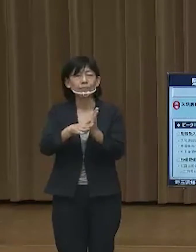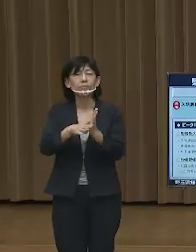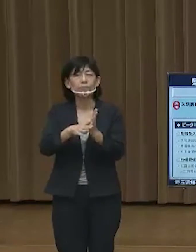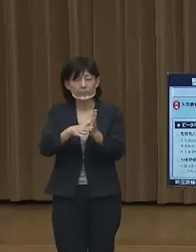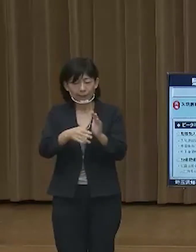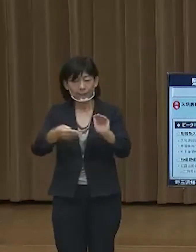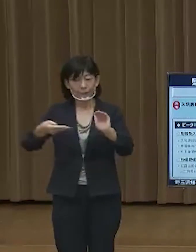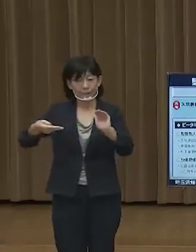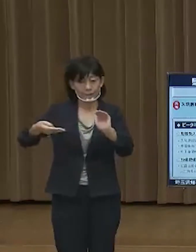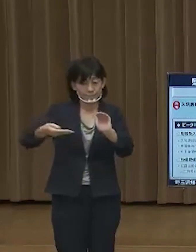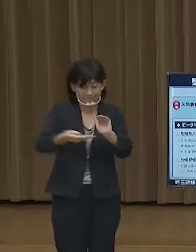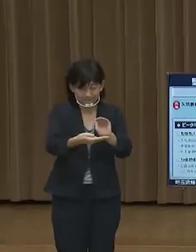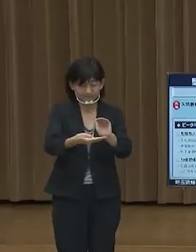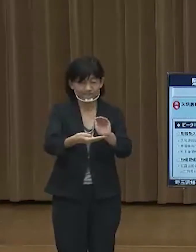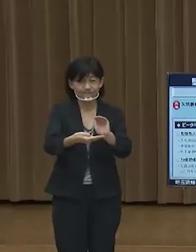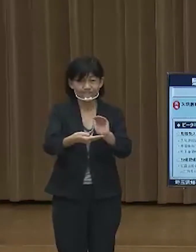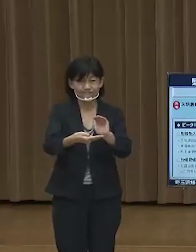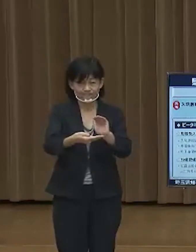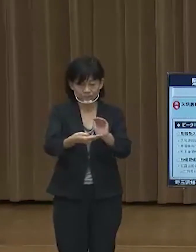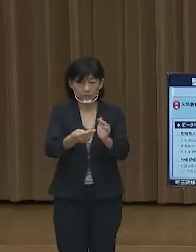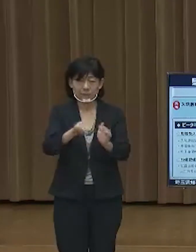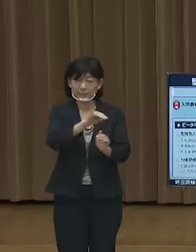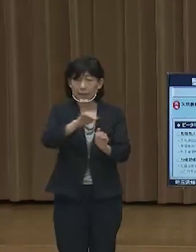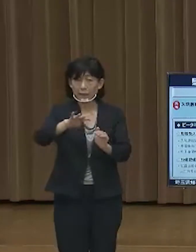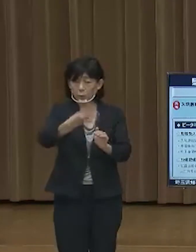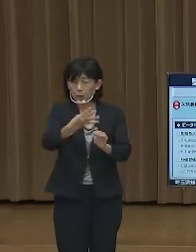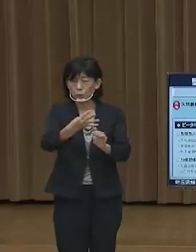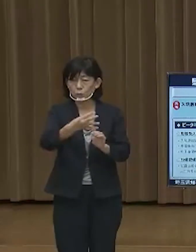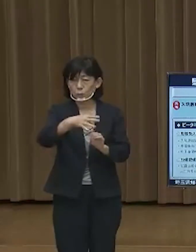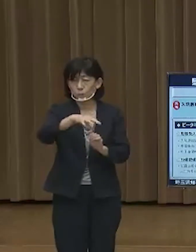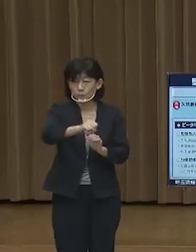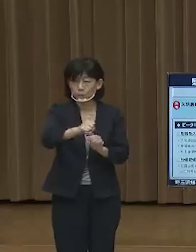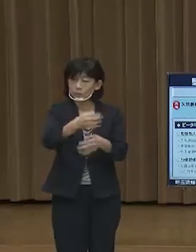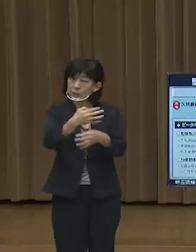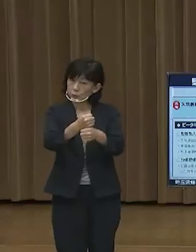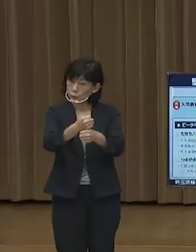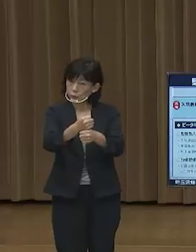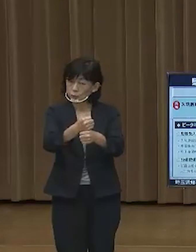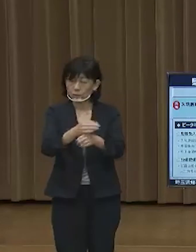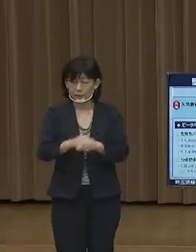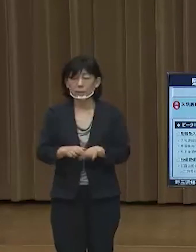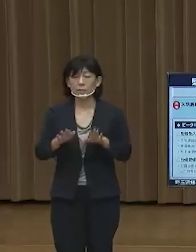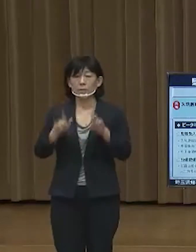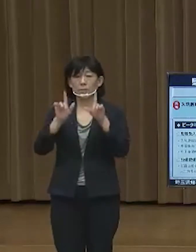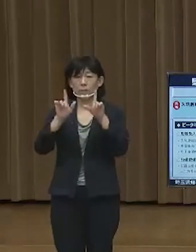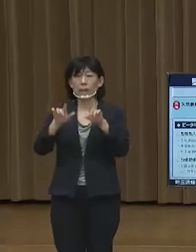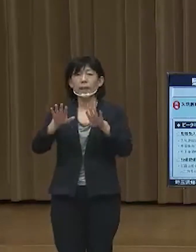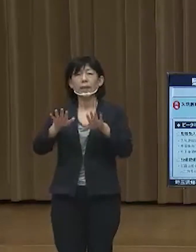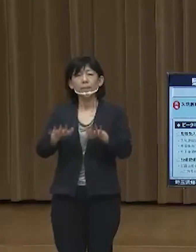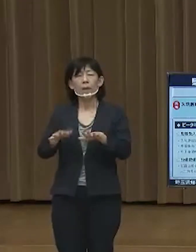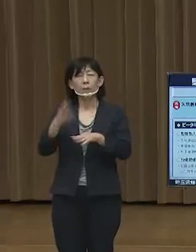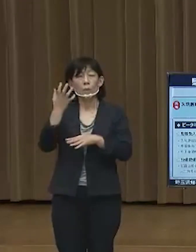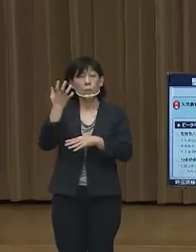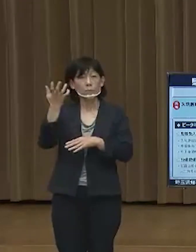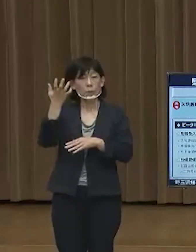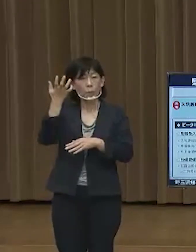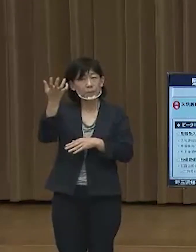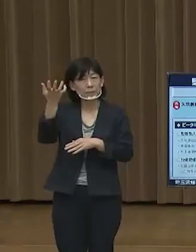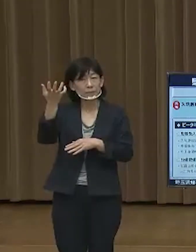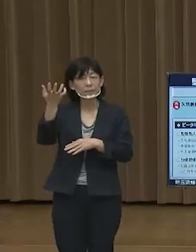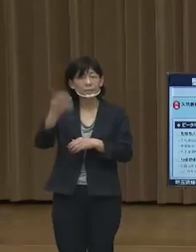できる時期というのは結局いつになるという見通しなんですか。 今のところの見込みでありますけれども、